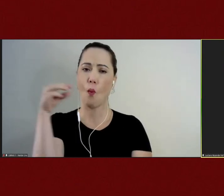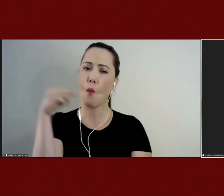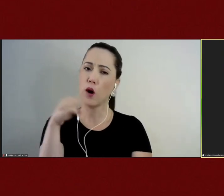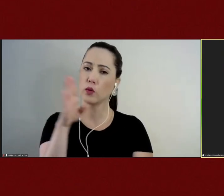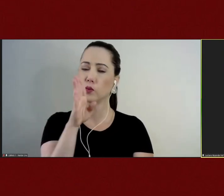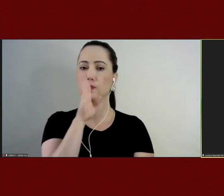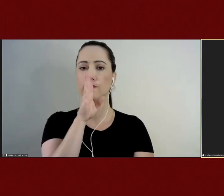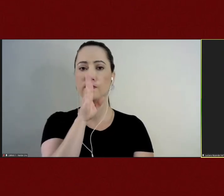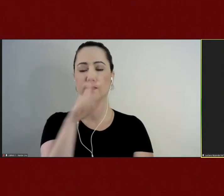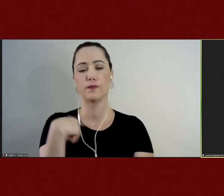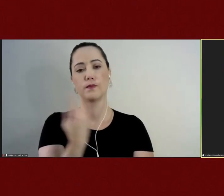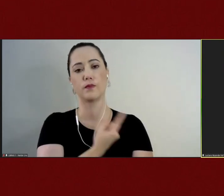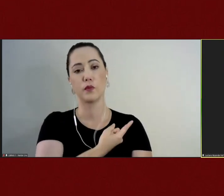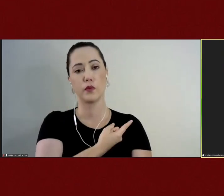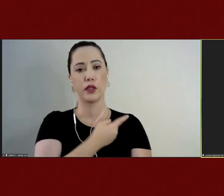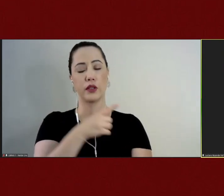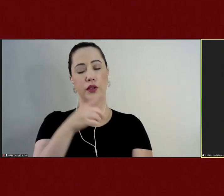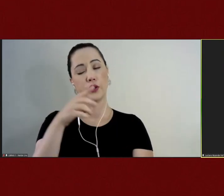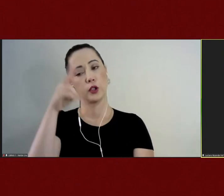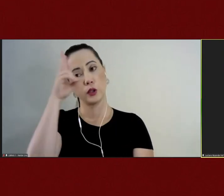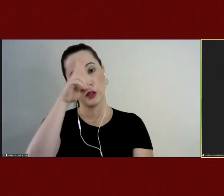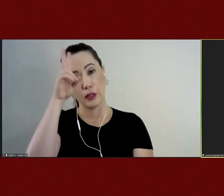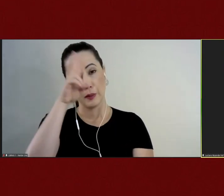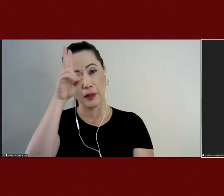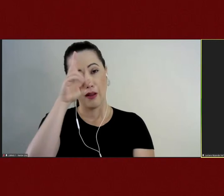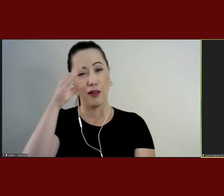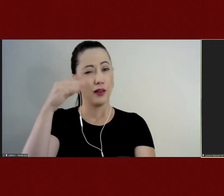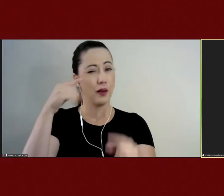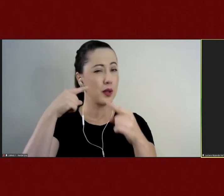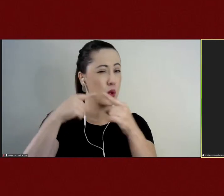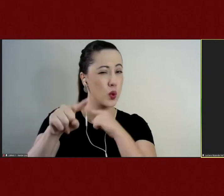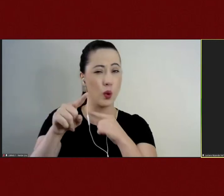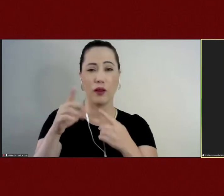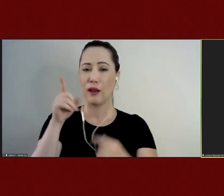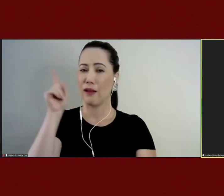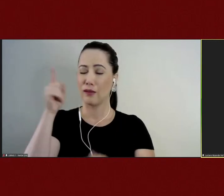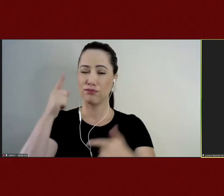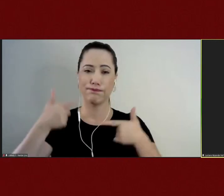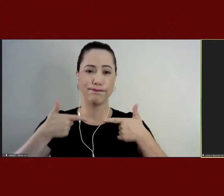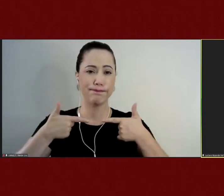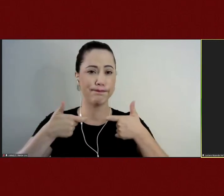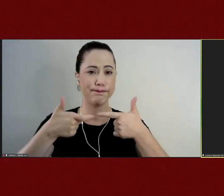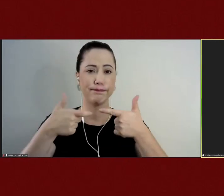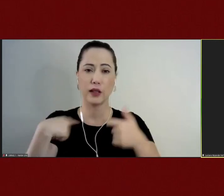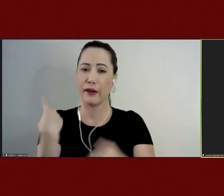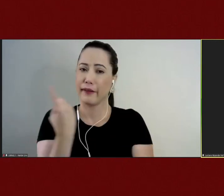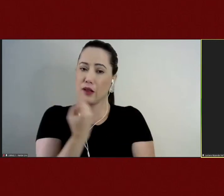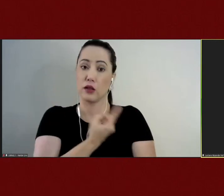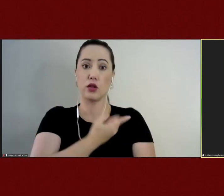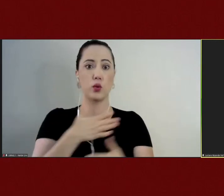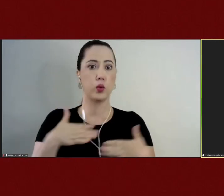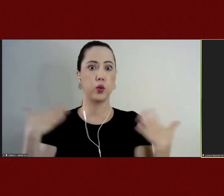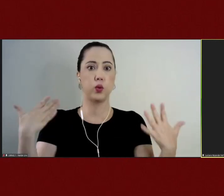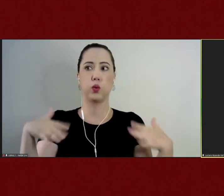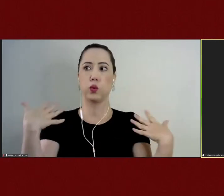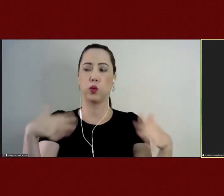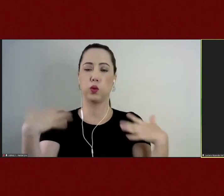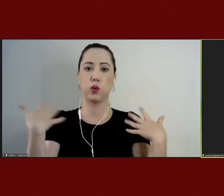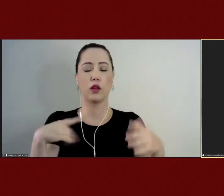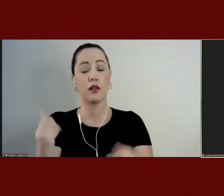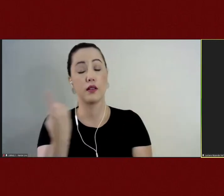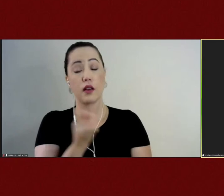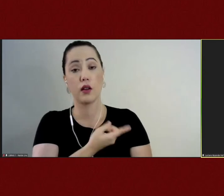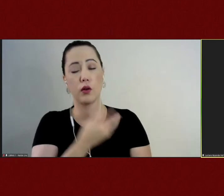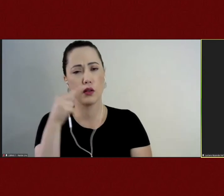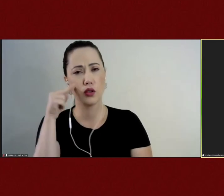possamos relembrar, repudiar essa guerra que nós todos estamos surpresos e passando por